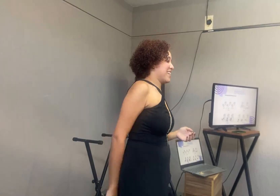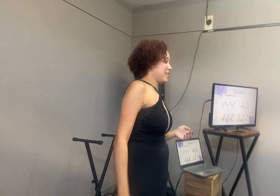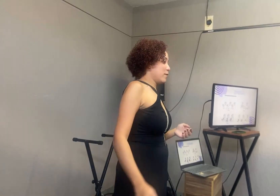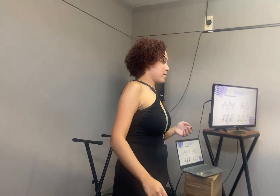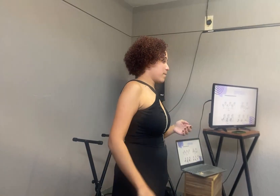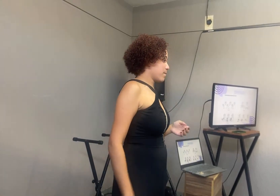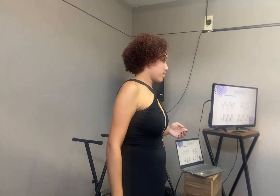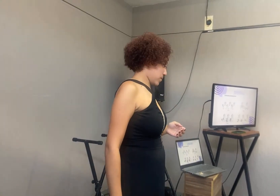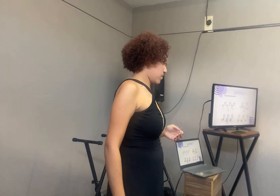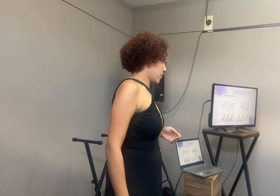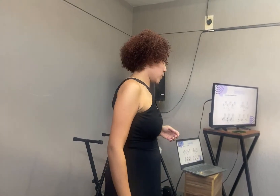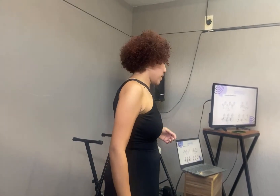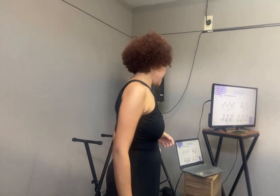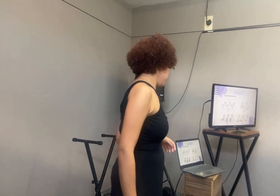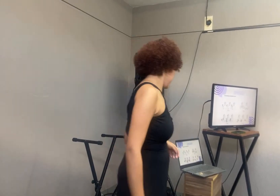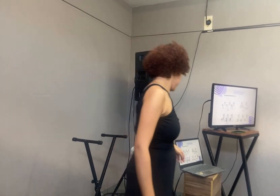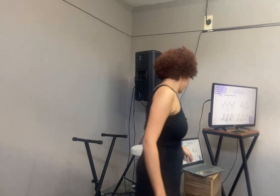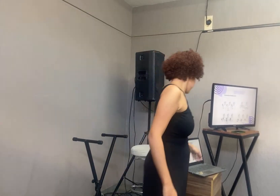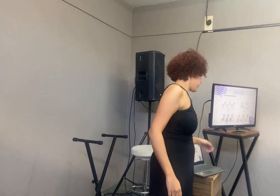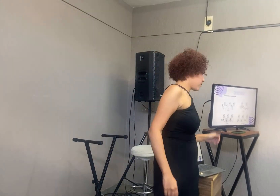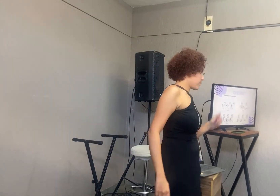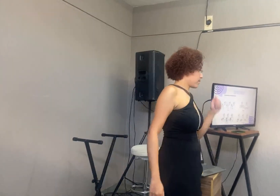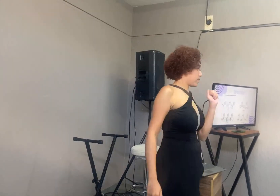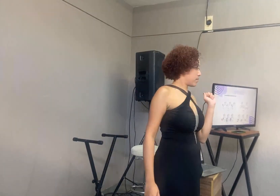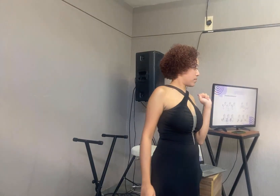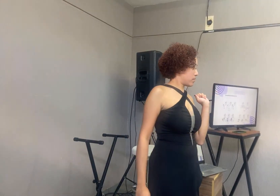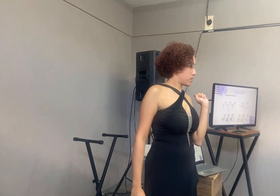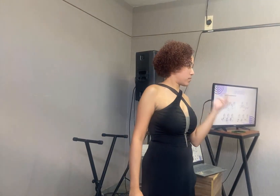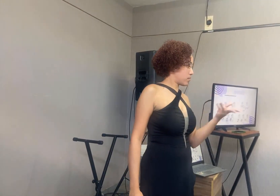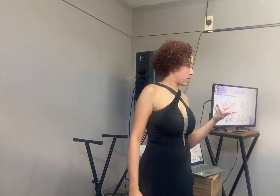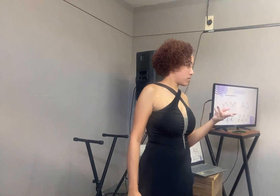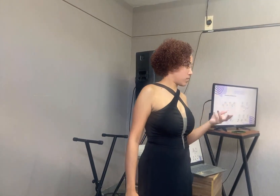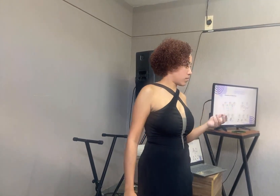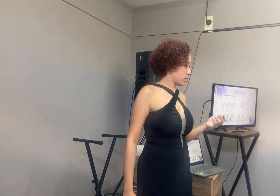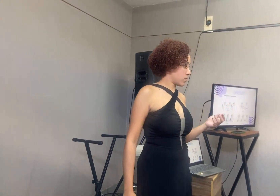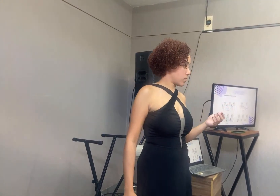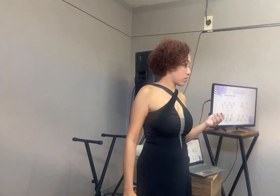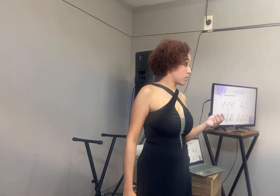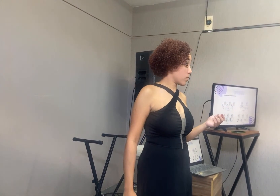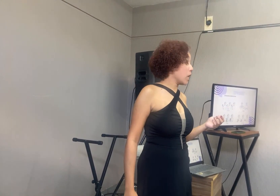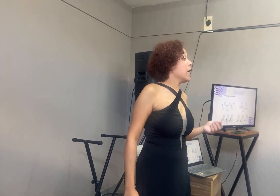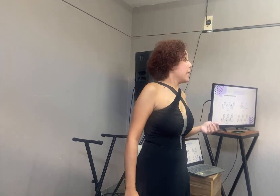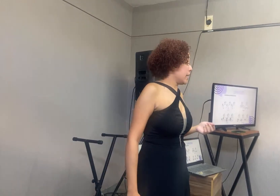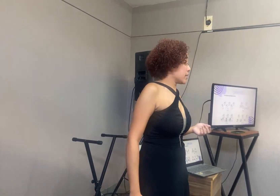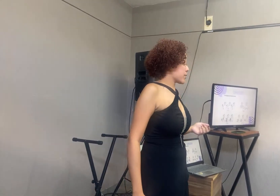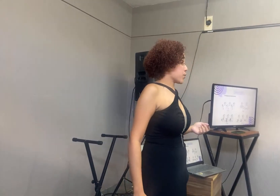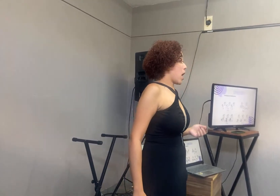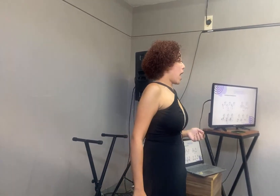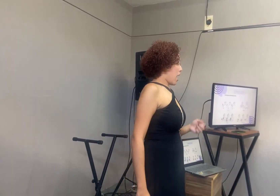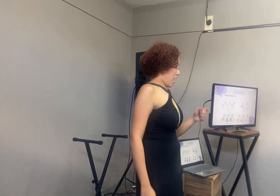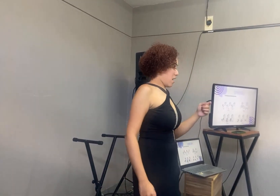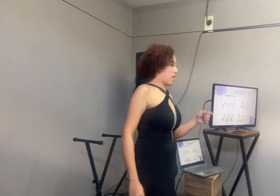certo? Tudo bem? Quando for quanto de quantificação, por exemplo, quantos alunos? Isso. Aí eu mesma